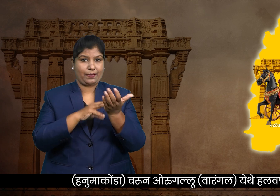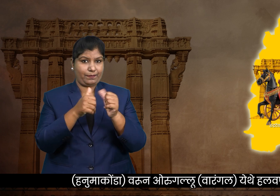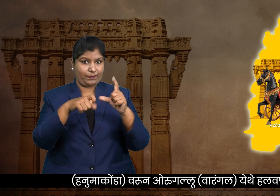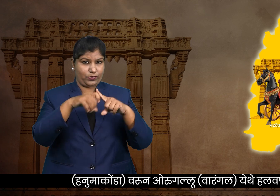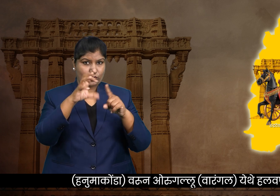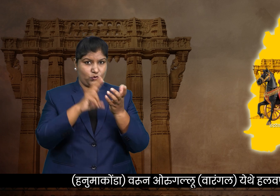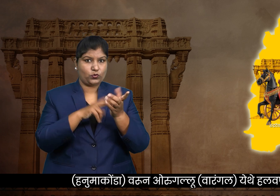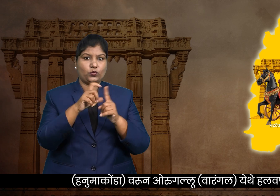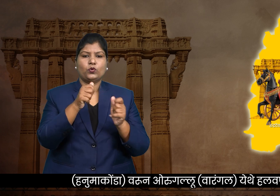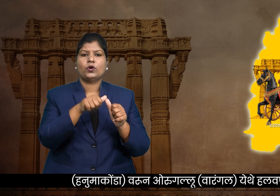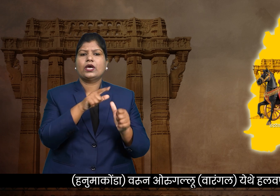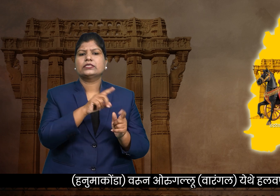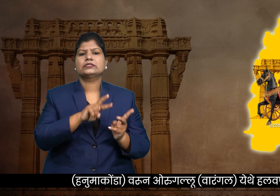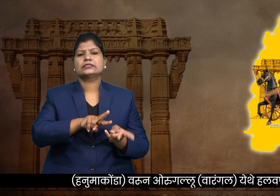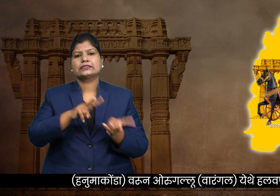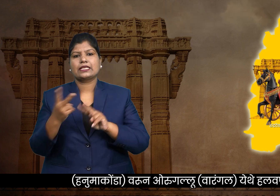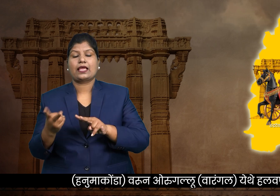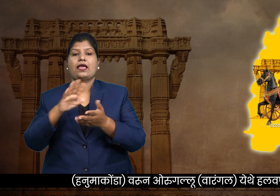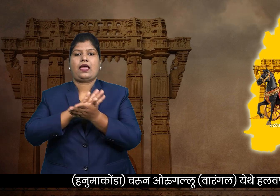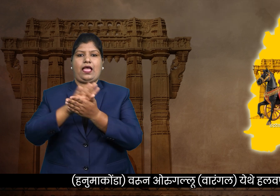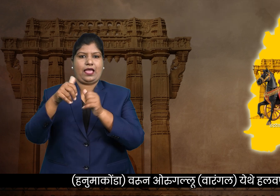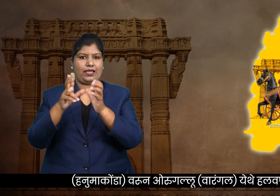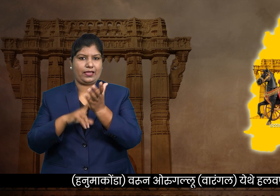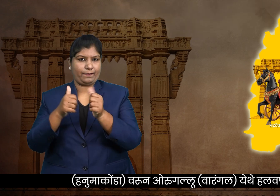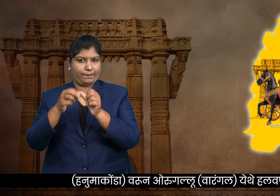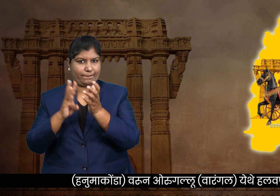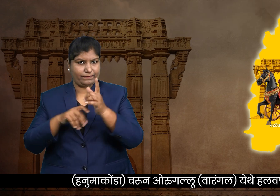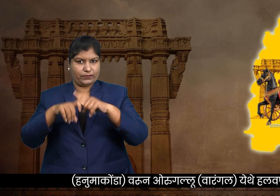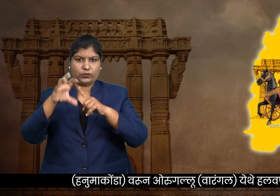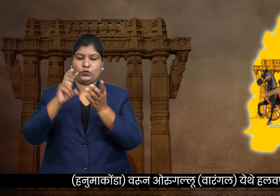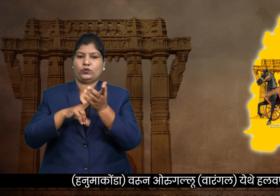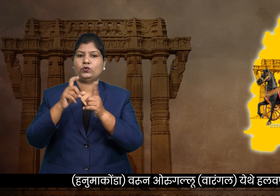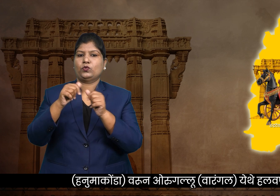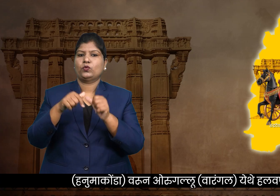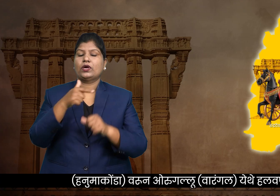येथे हलवण्यात आली.